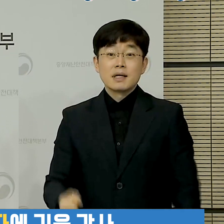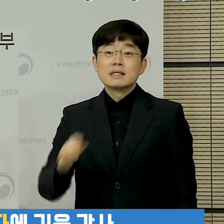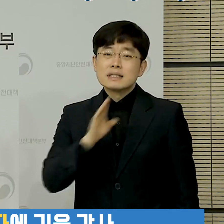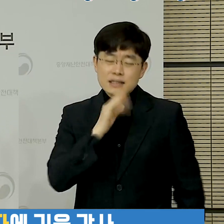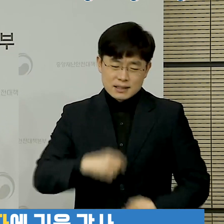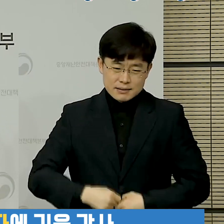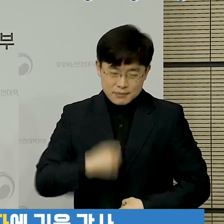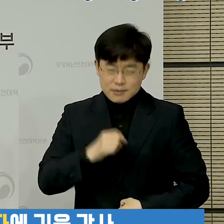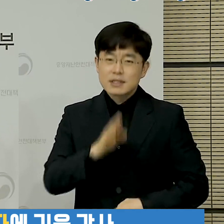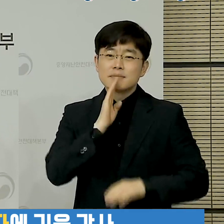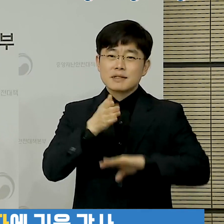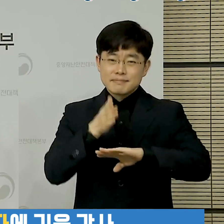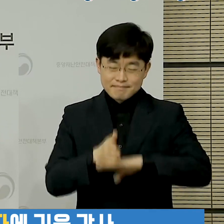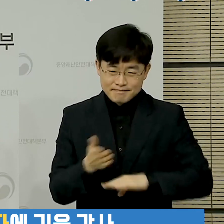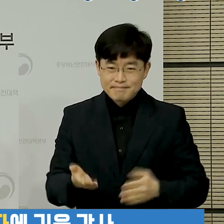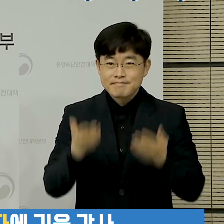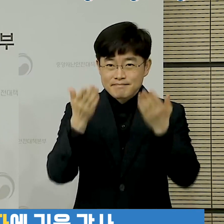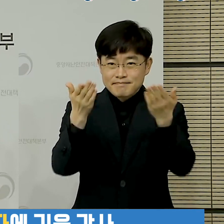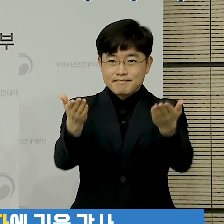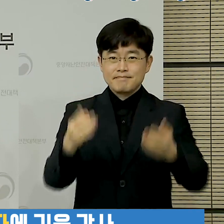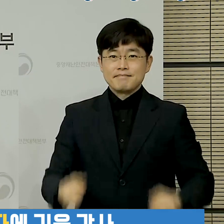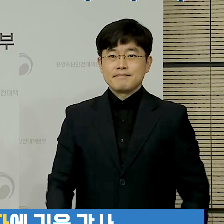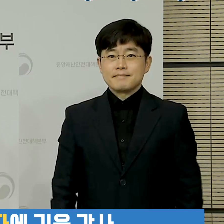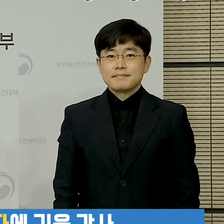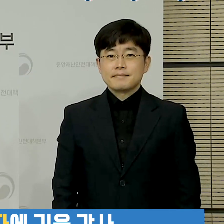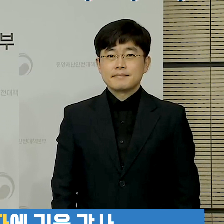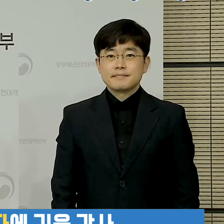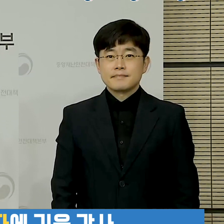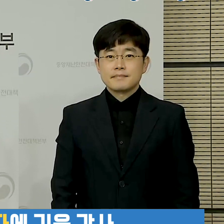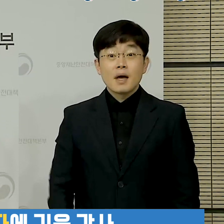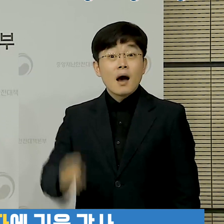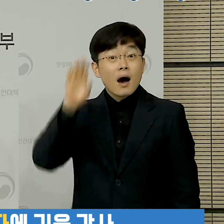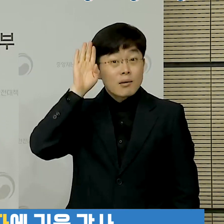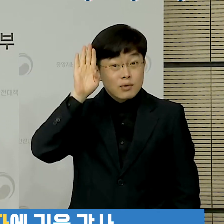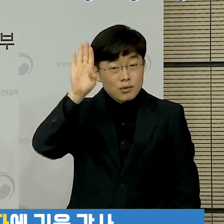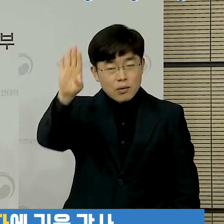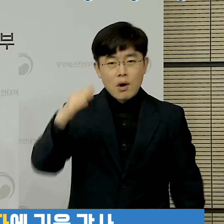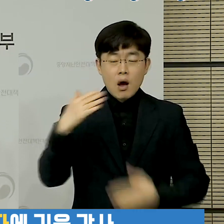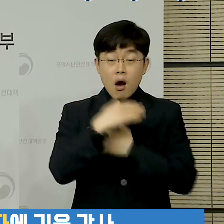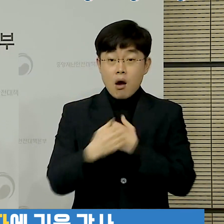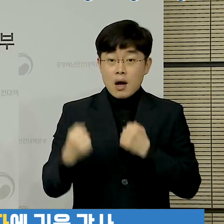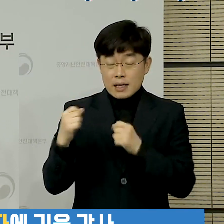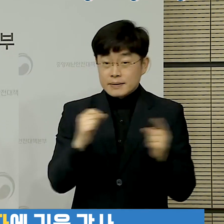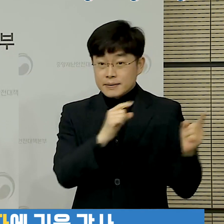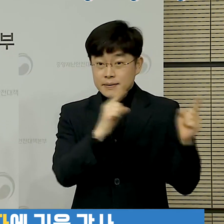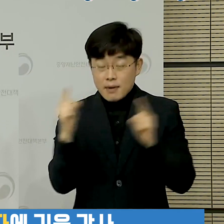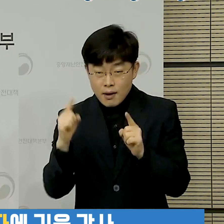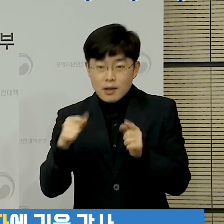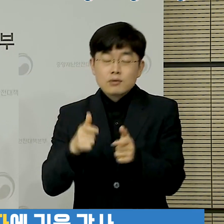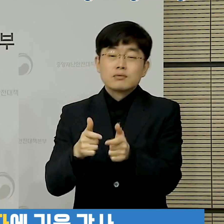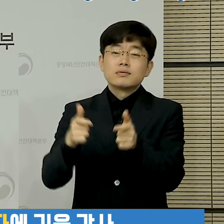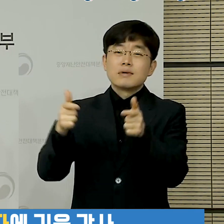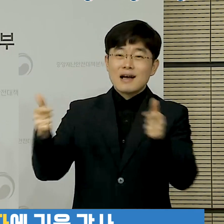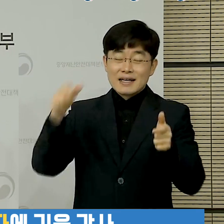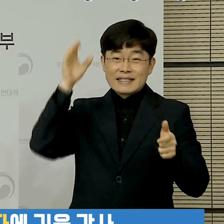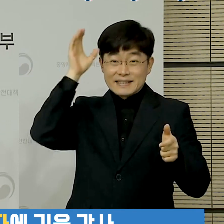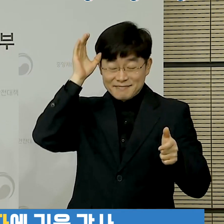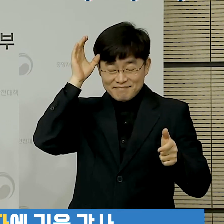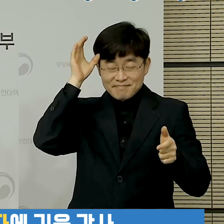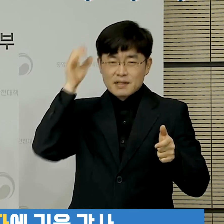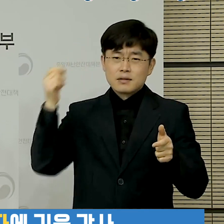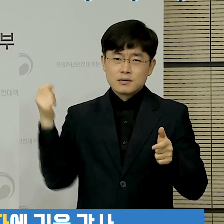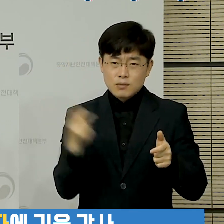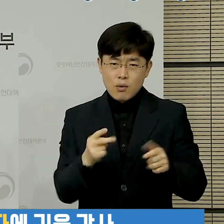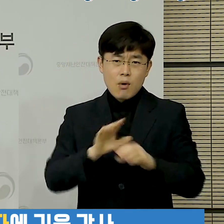여러분들께 깊은 감사의 말씀을 드립니다. 향후에도 건강하게 완치되는 확진자들이 많아지길 기대하며